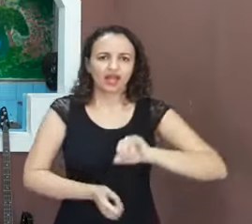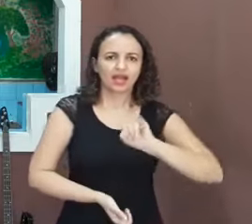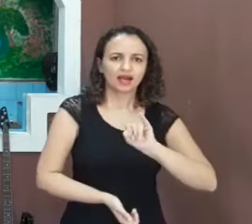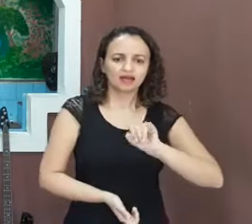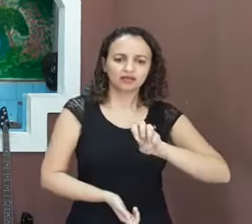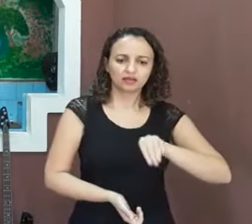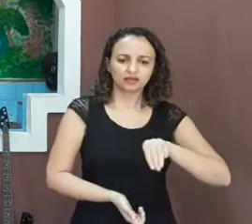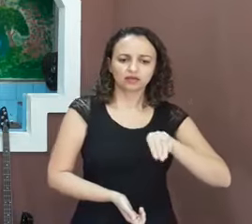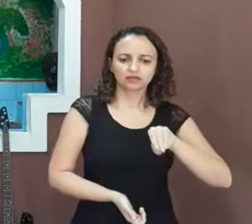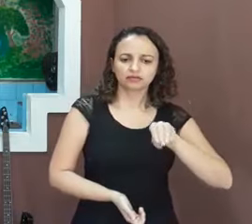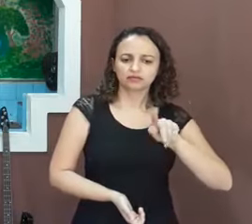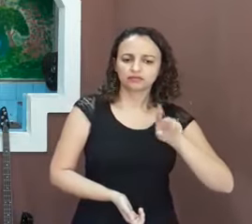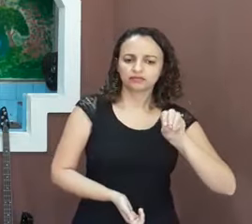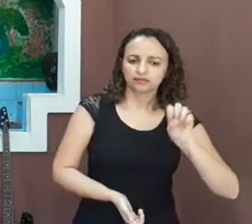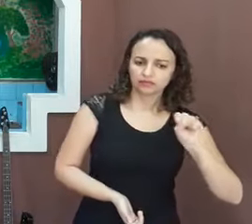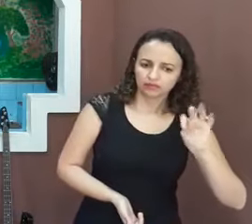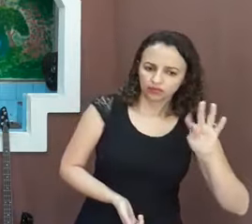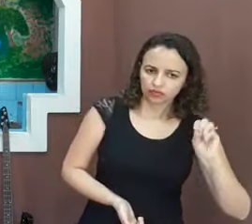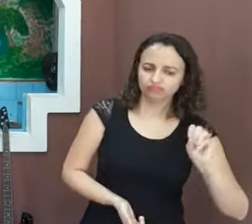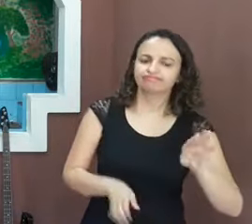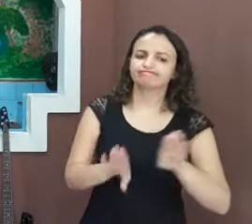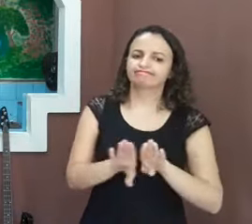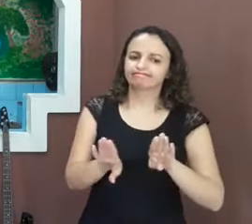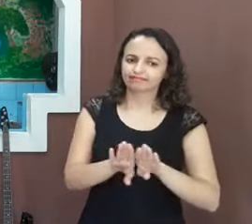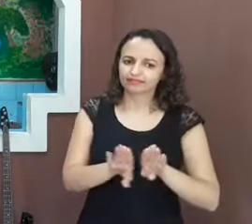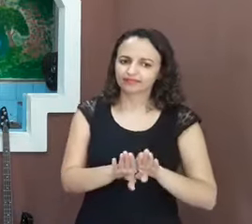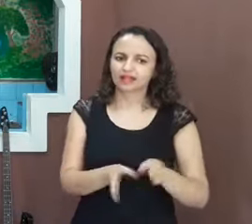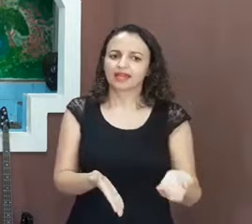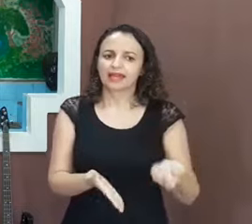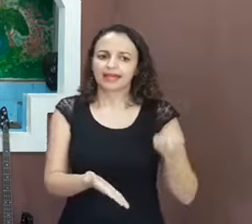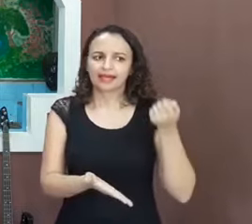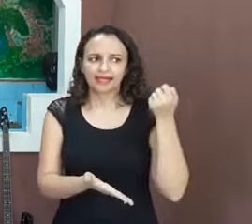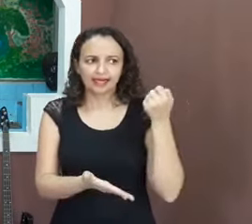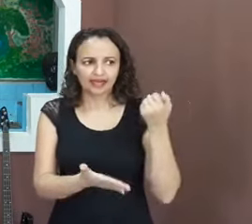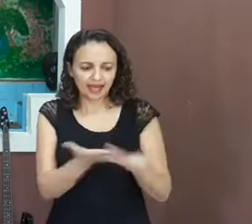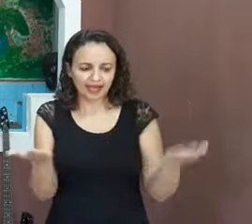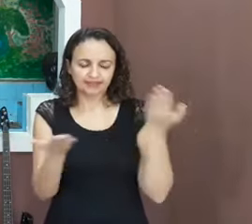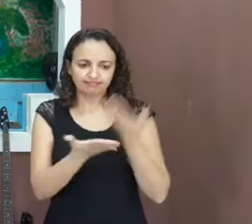colocar, usou o imposto que que deveria ser usado de uma maneira